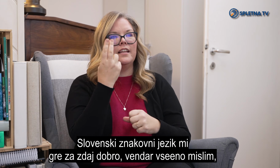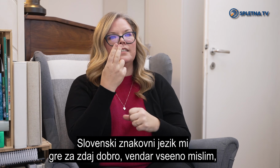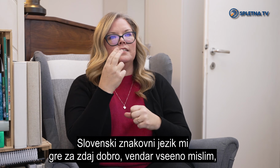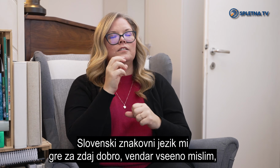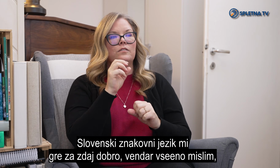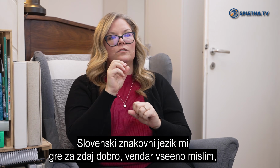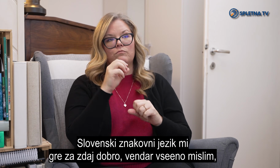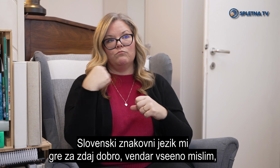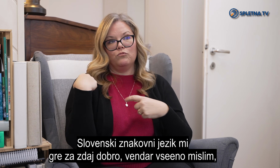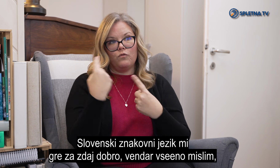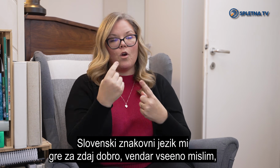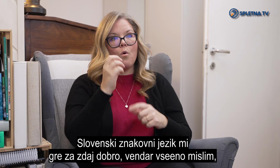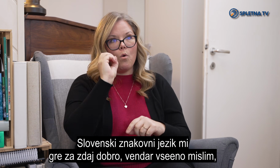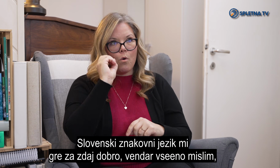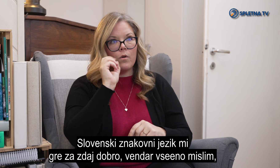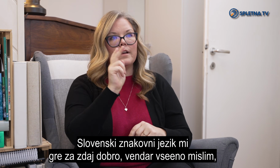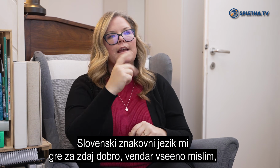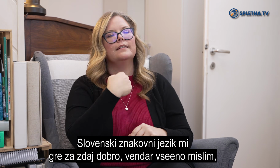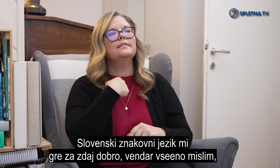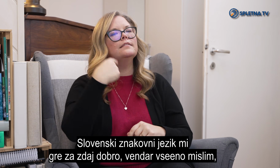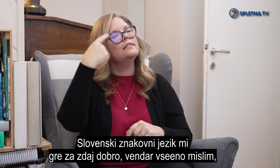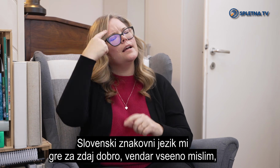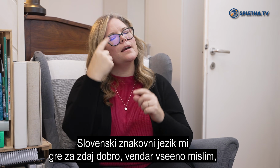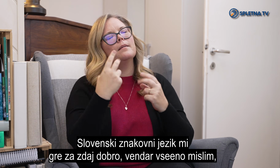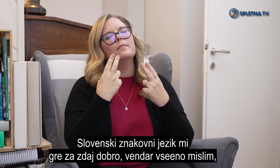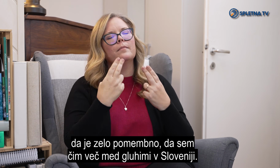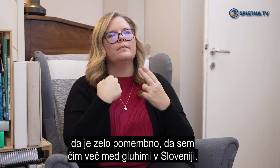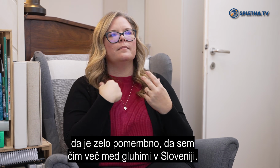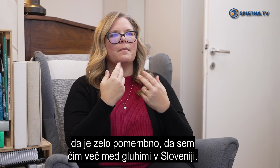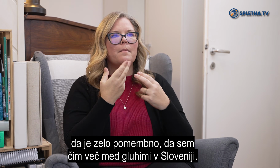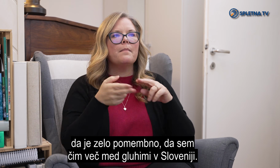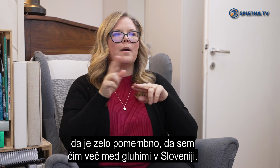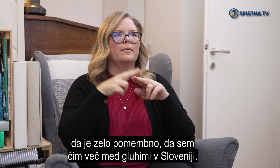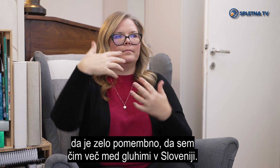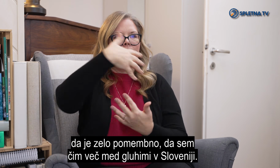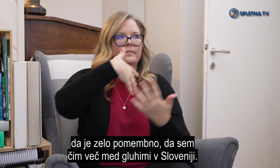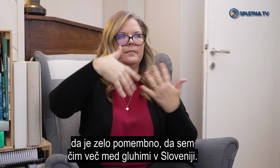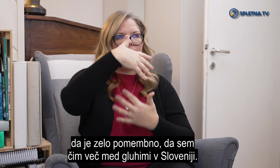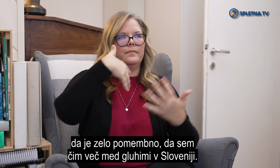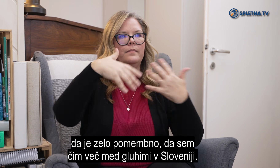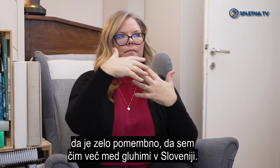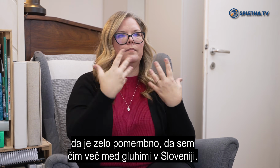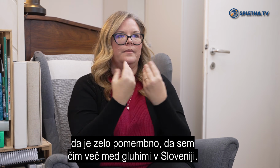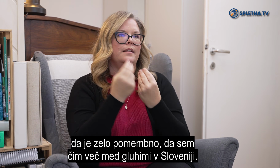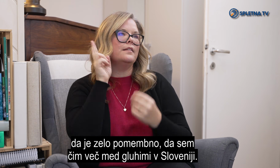Slovenski znakovni jezik mi gre za zdaj dobro, vendar mislim, da je zelo pomembno, da sem čim več med gluhimi v